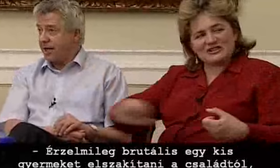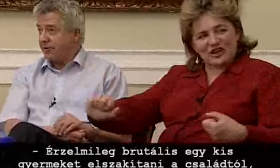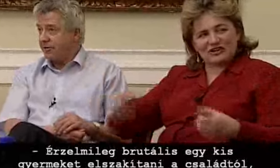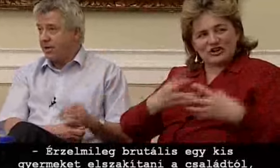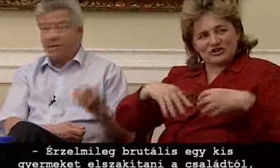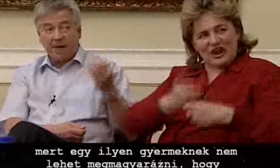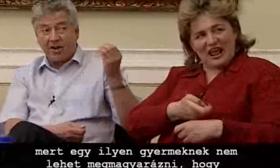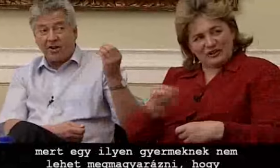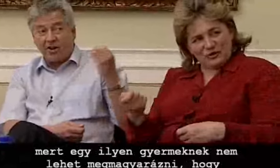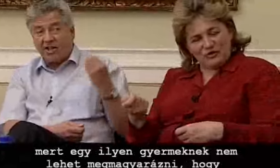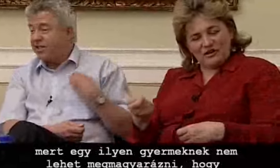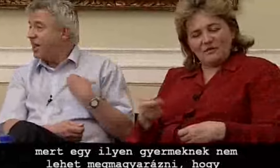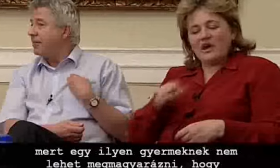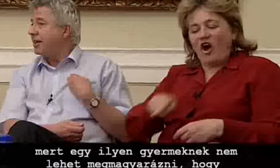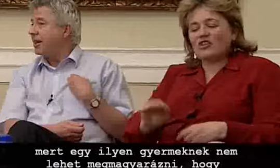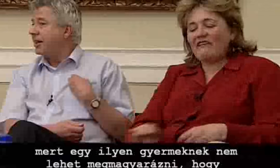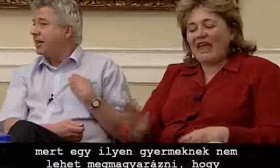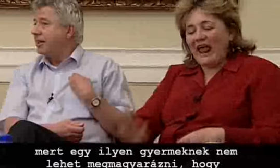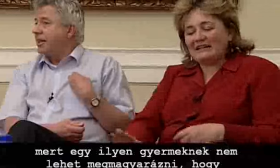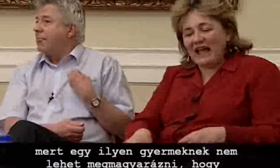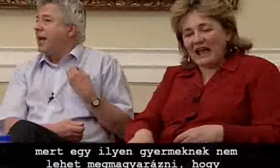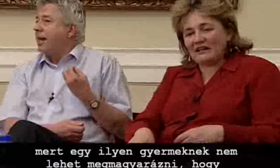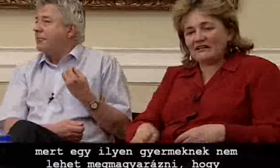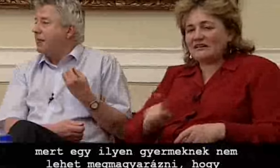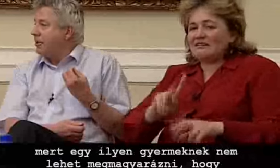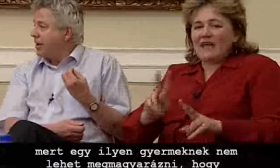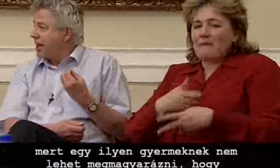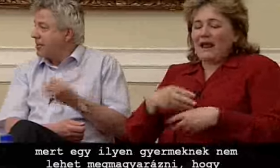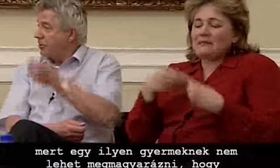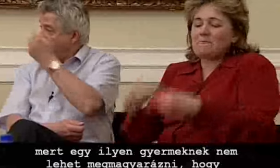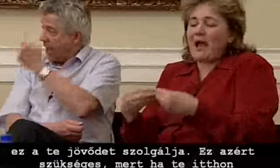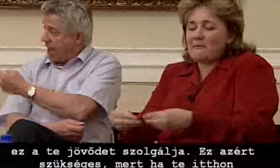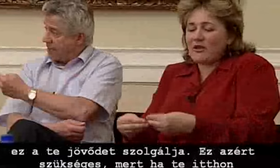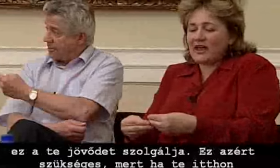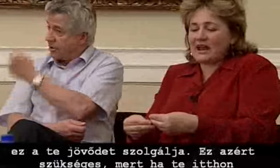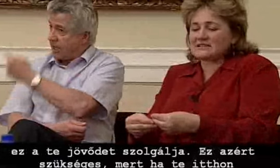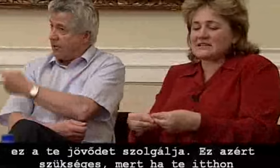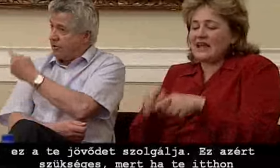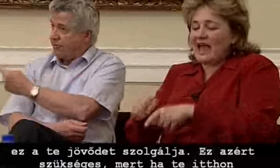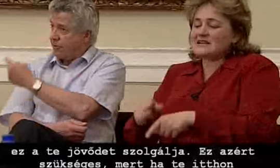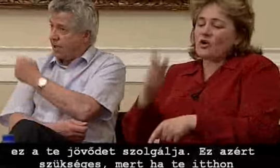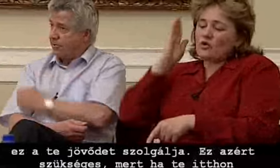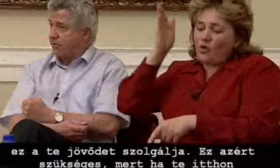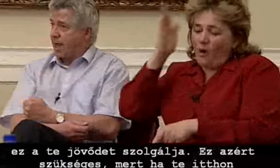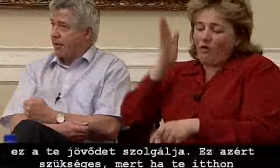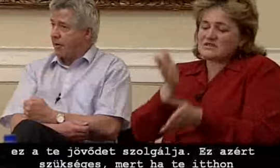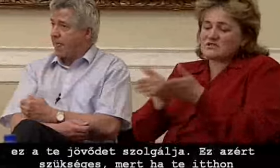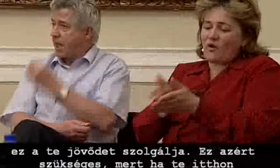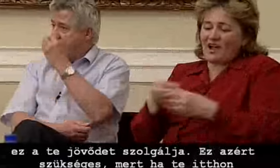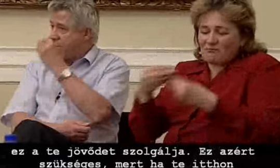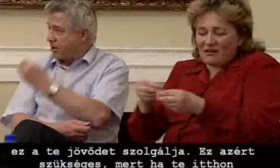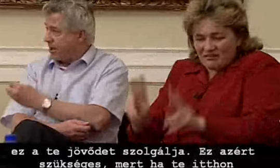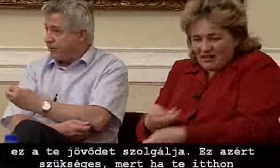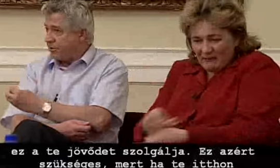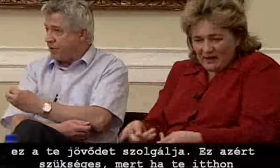a családtól, mert annak a kisgyermeknek nem lehet megmagyarázni, hogy ez a te jövődet szolgálja.